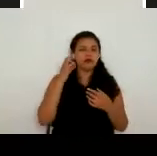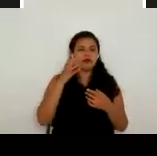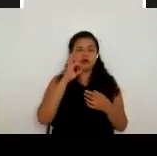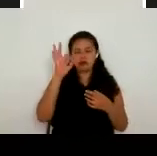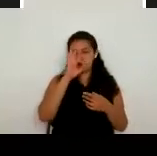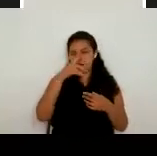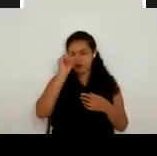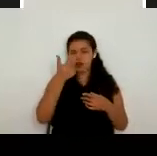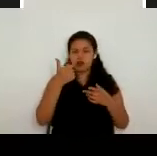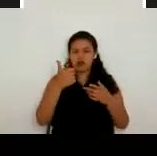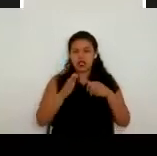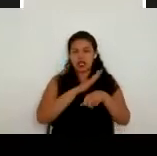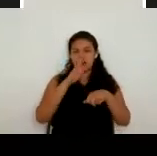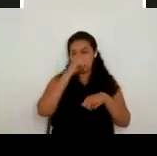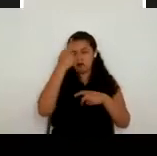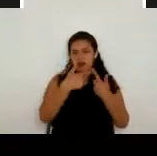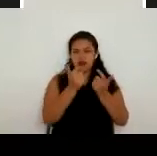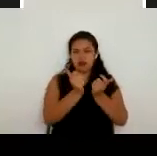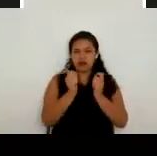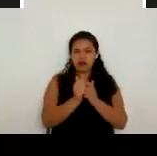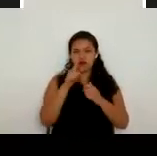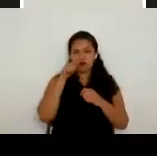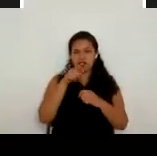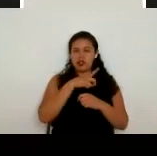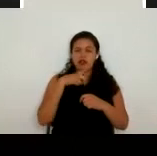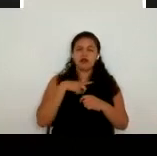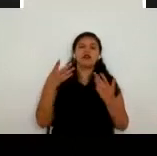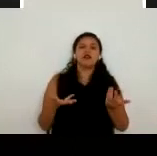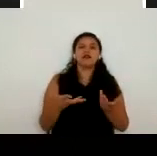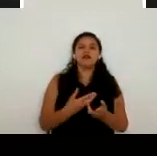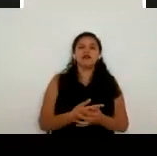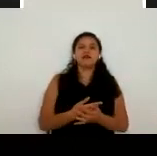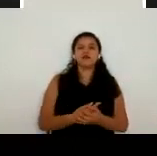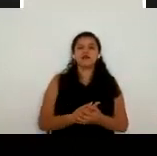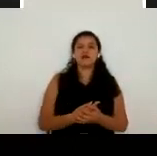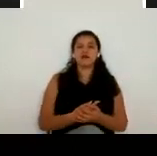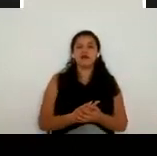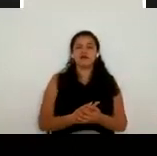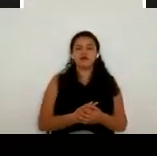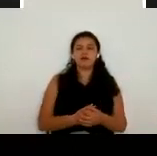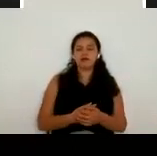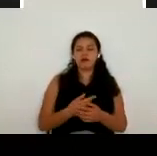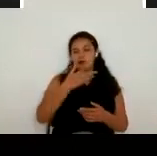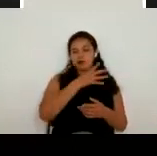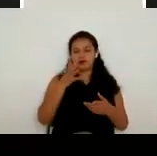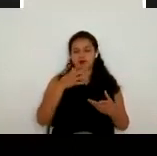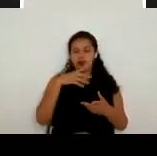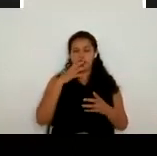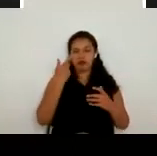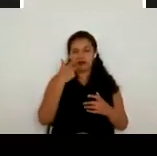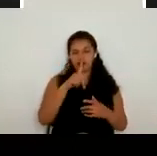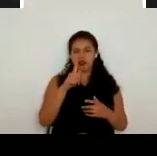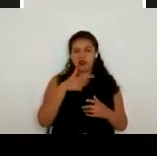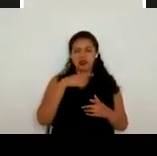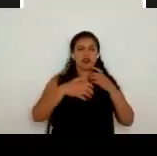agropecuarios y pesqueros no haya mismo agricultor este campesino se han mirado empleados de oficinas